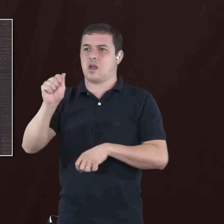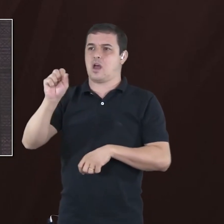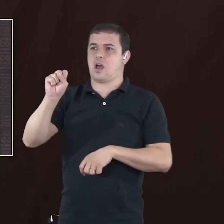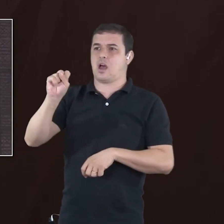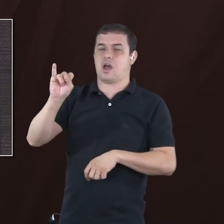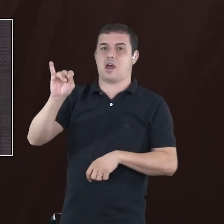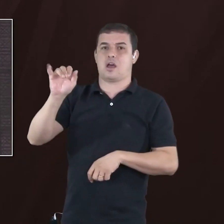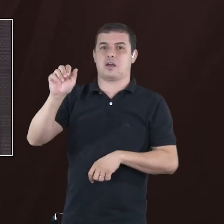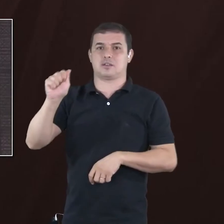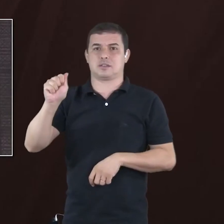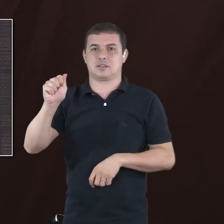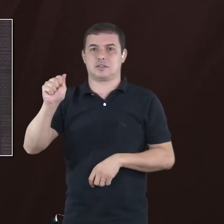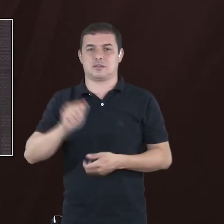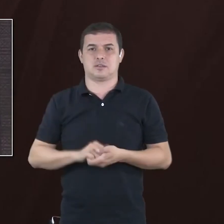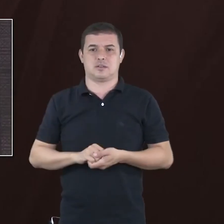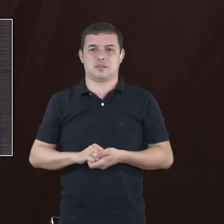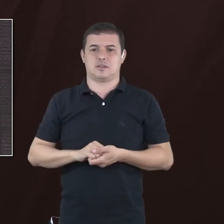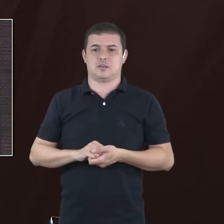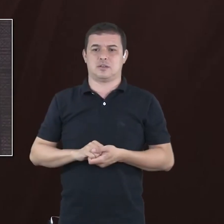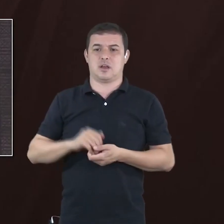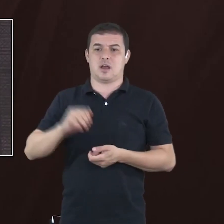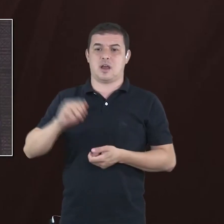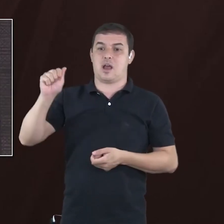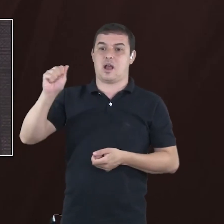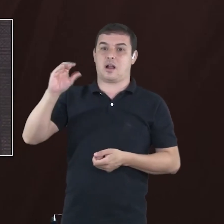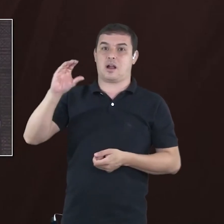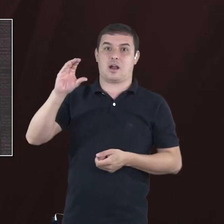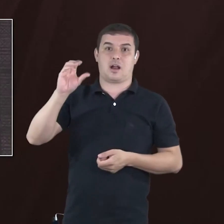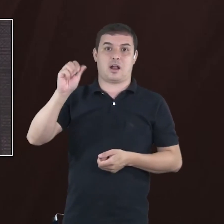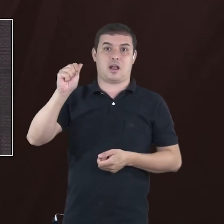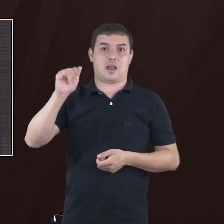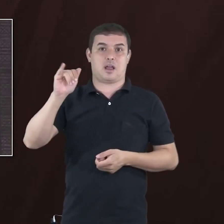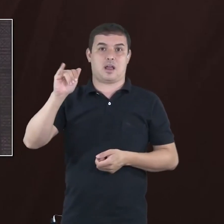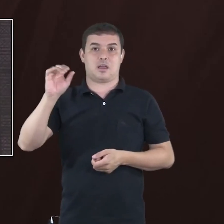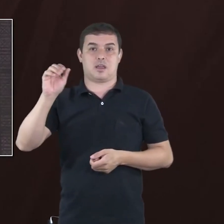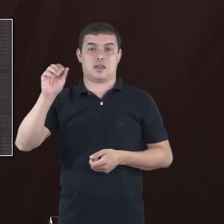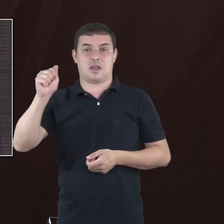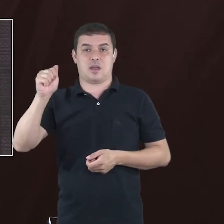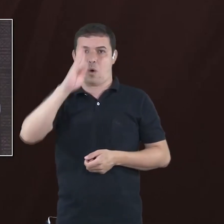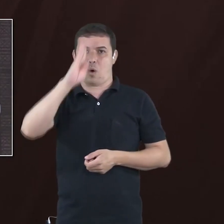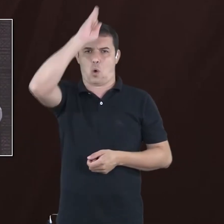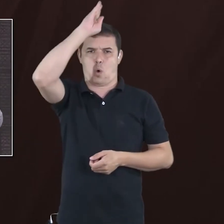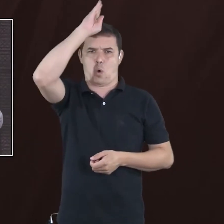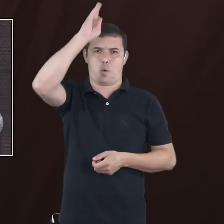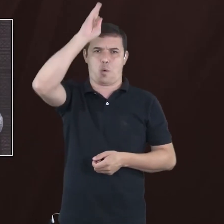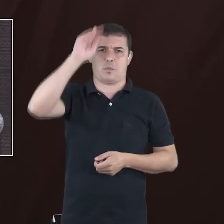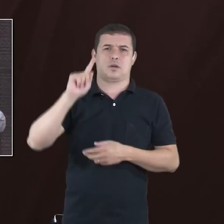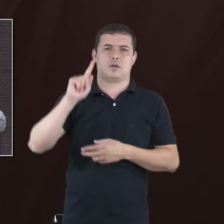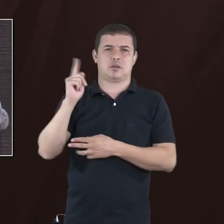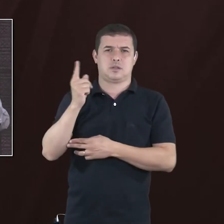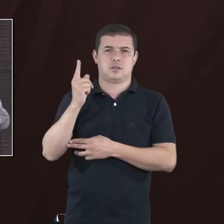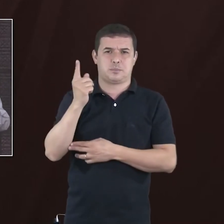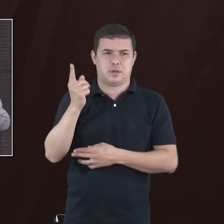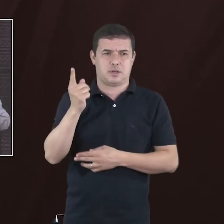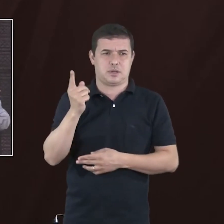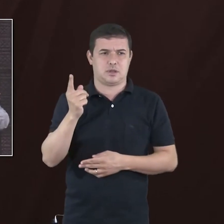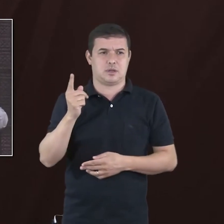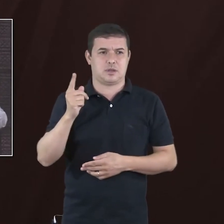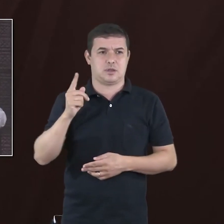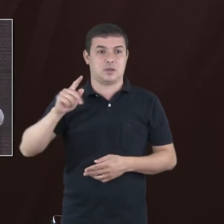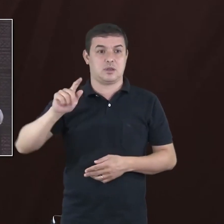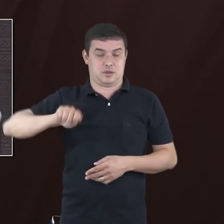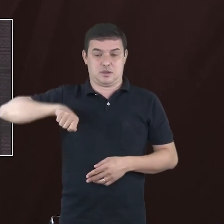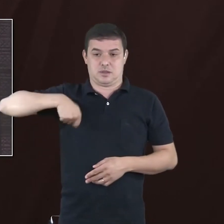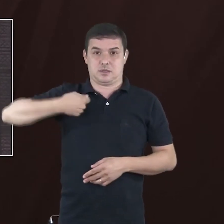para Macedônia, Acaia, chegou a Roma, eu creio que foi para a Espanha. O